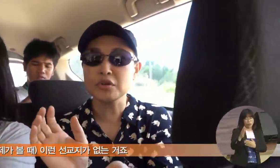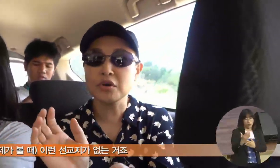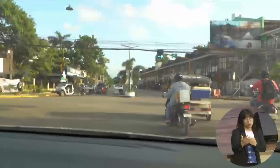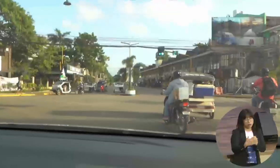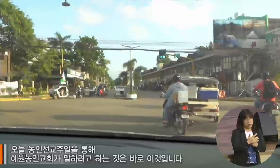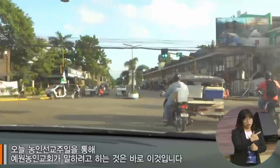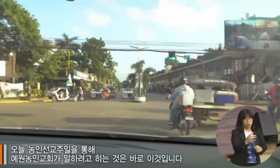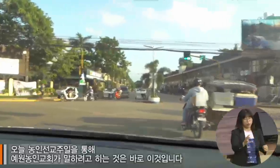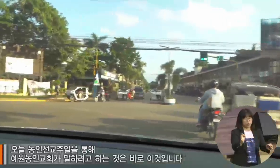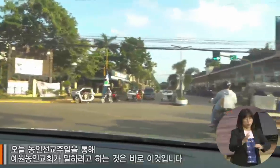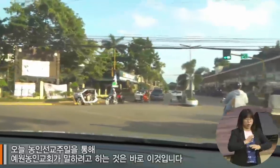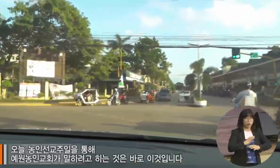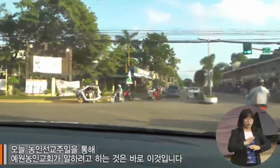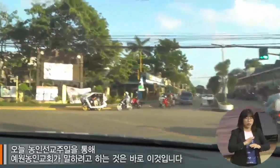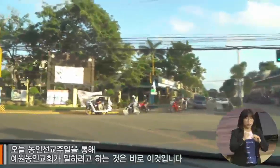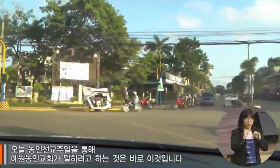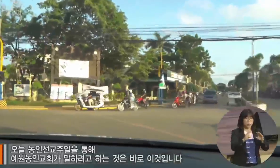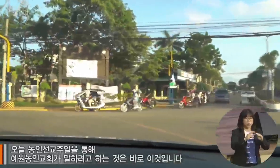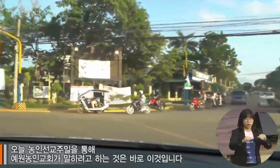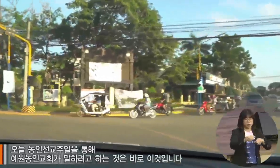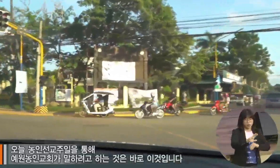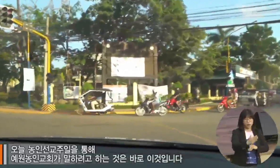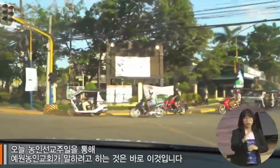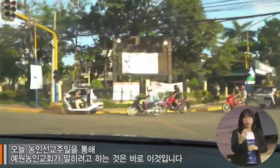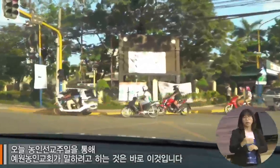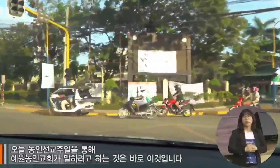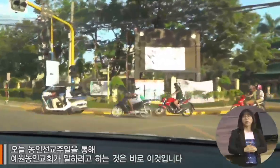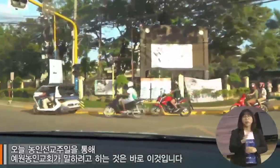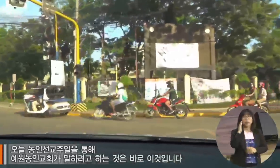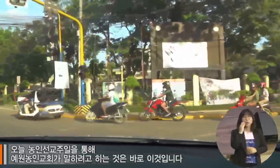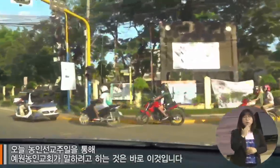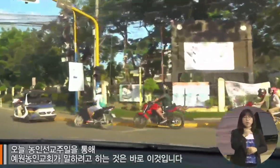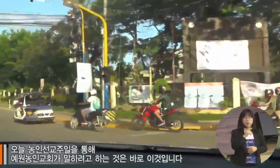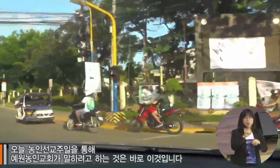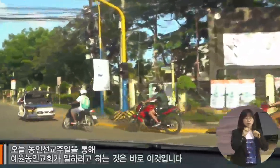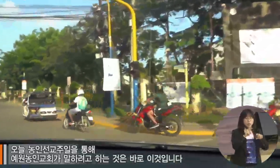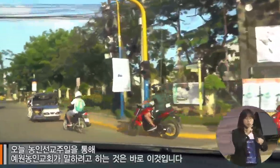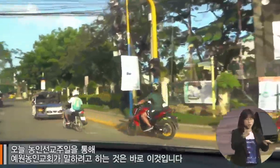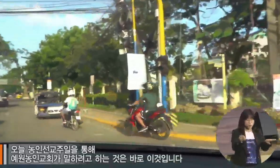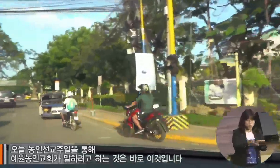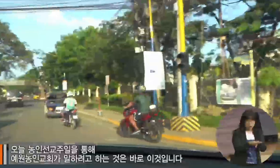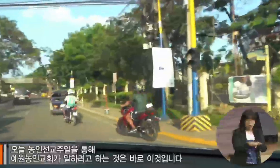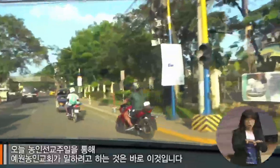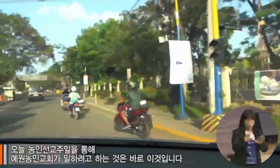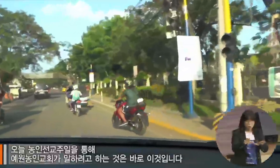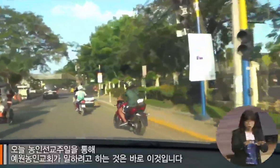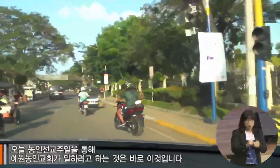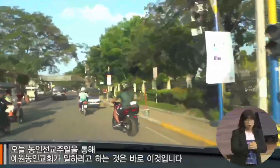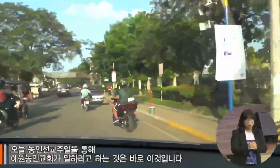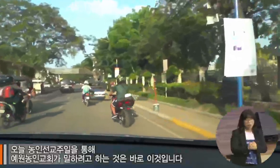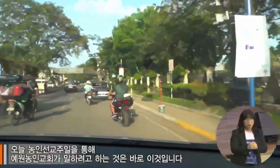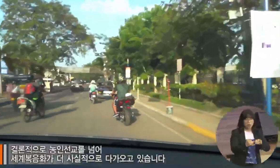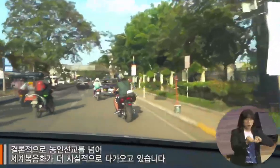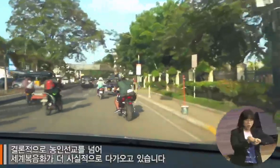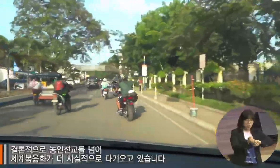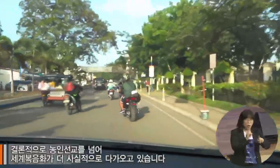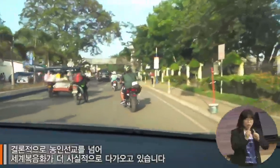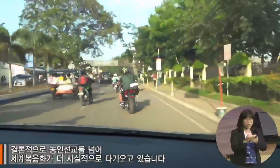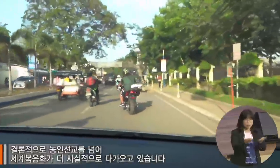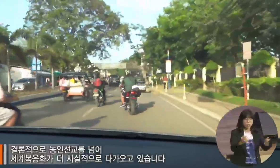거죠. 오늘 농인 선교주의를 통해 예원 농인교회가 말하려고 하는 것은 바로 이것입니다. 결론적으로